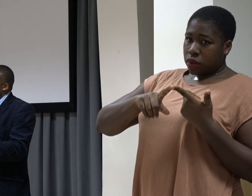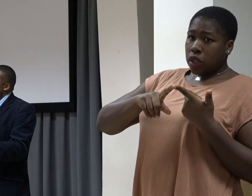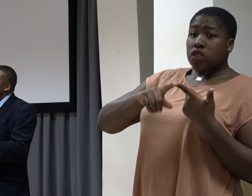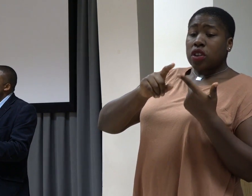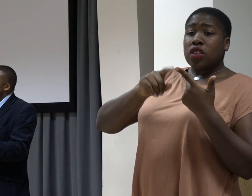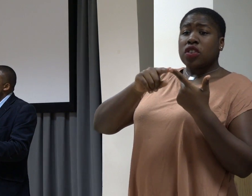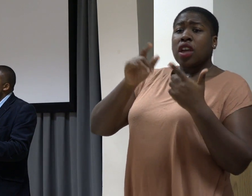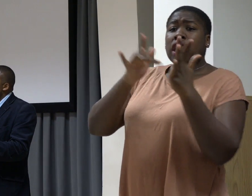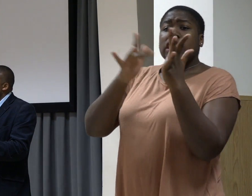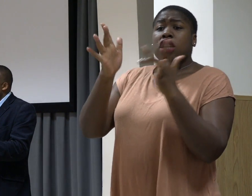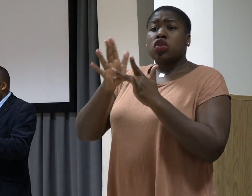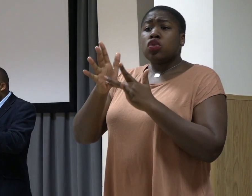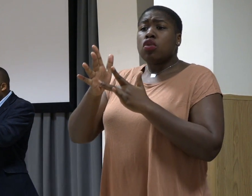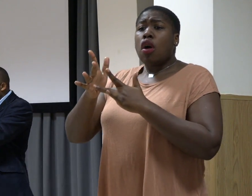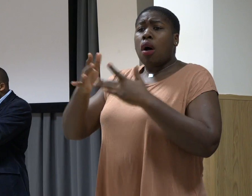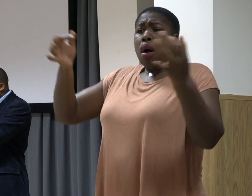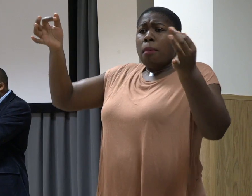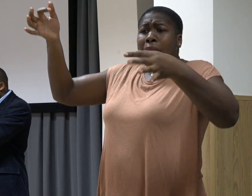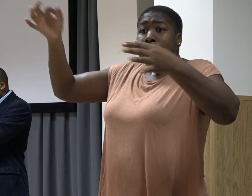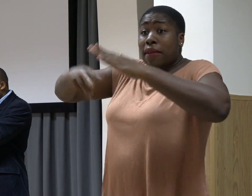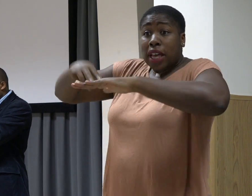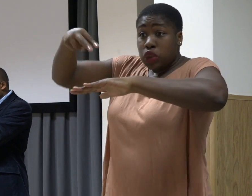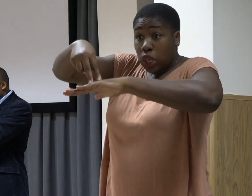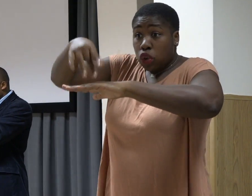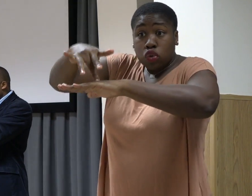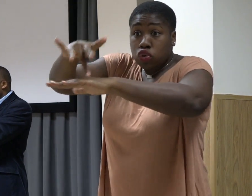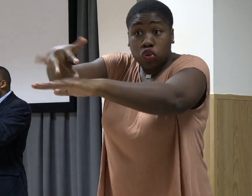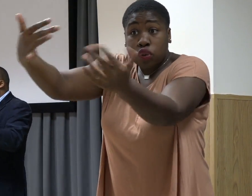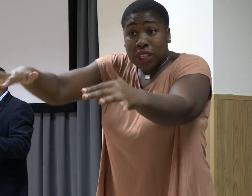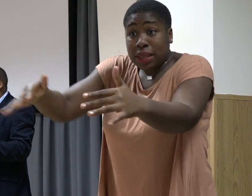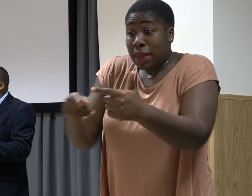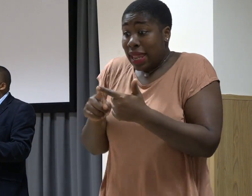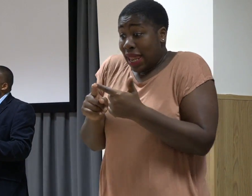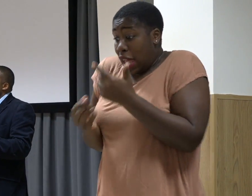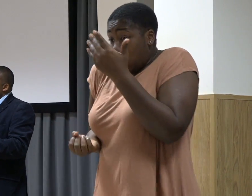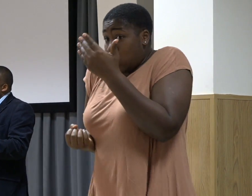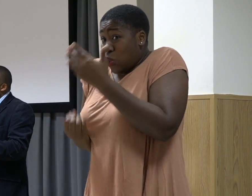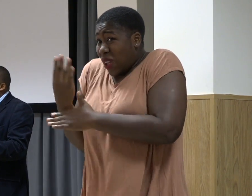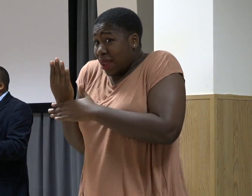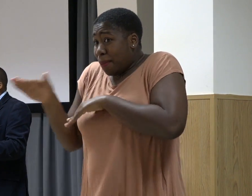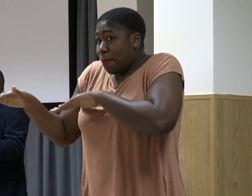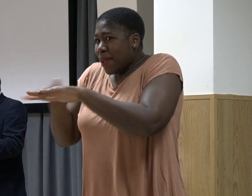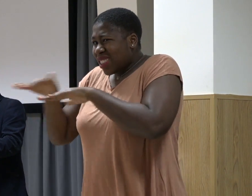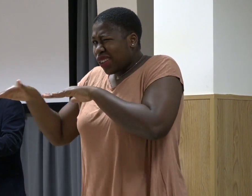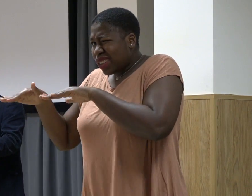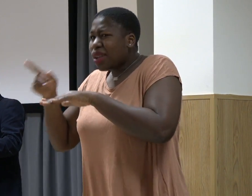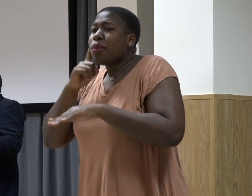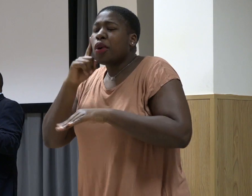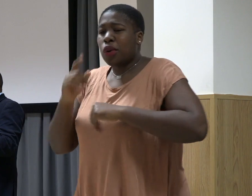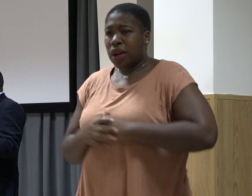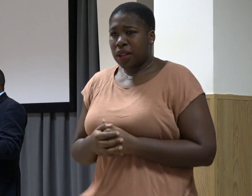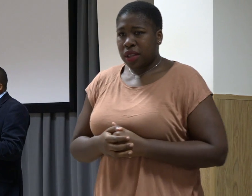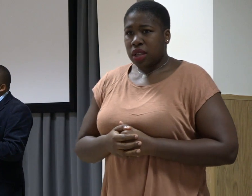déjà faites. Pourquoi je dis cela? C'est que Jésus avait décidé de ressusciter Lazare